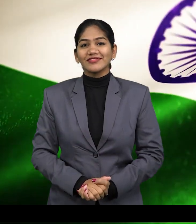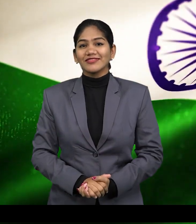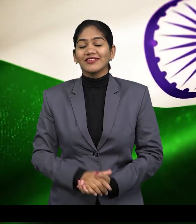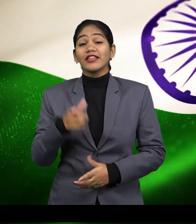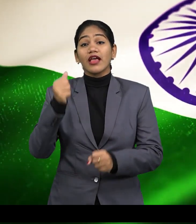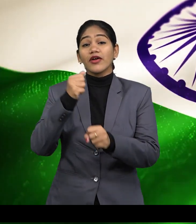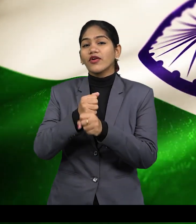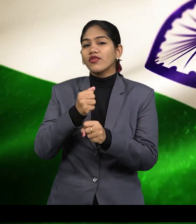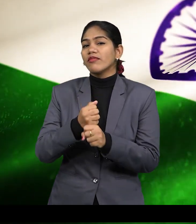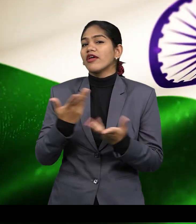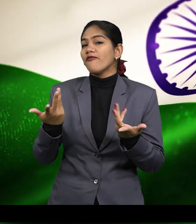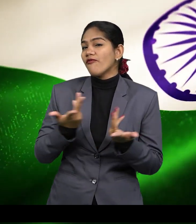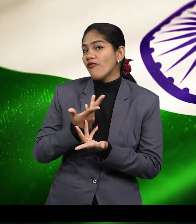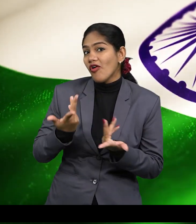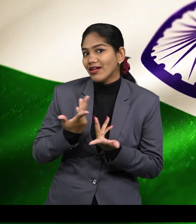ప్రభుత్వం అంటే ఏంటి,